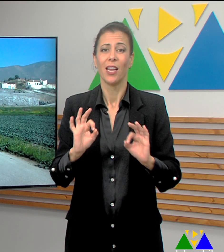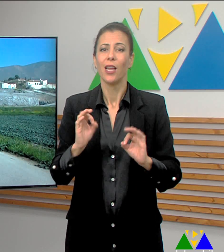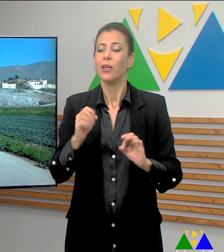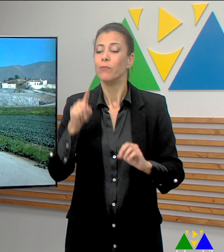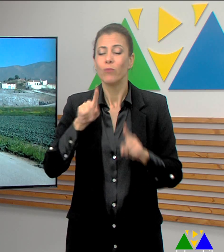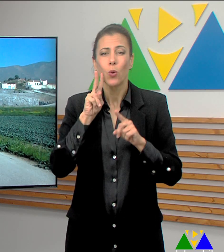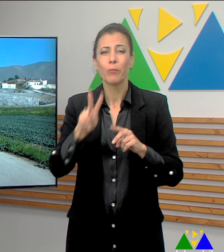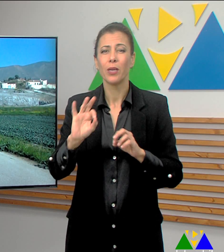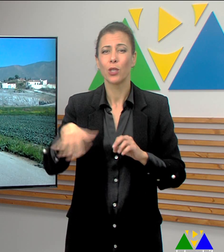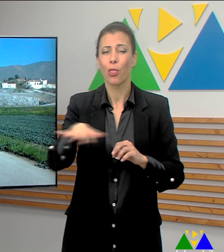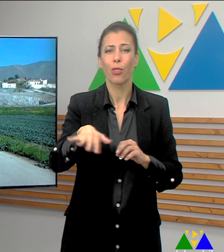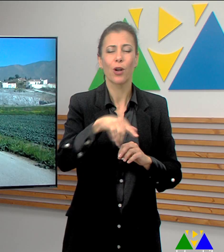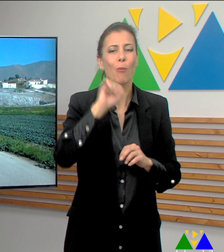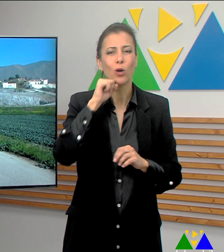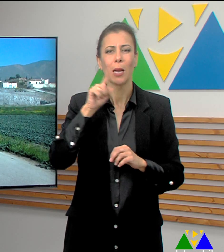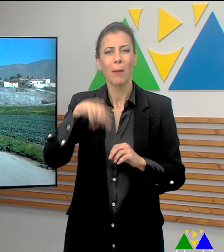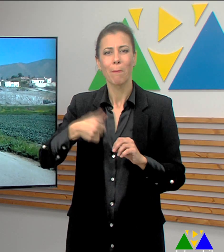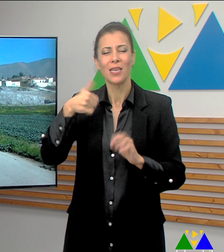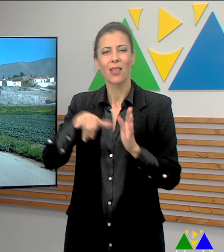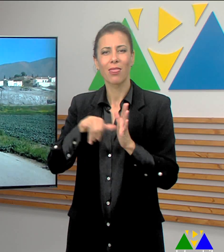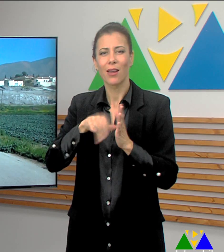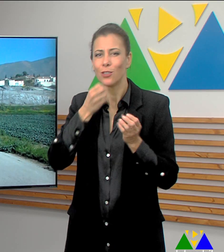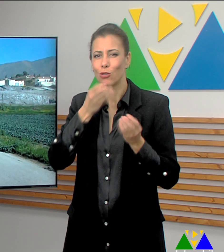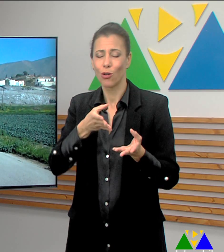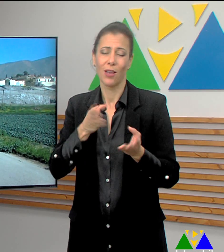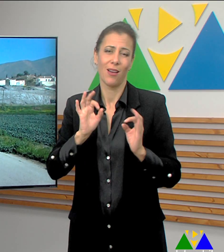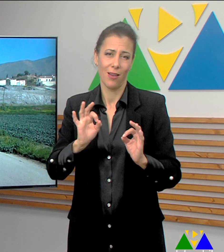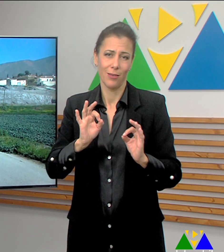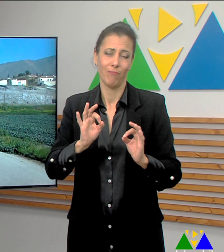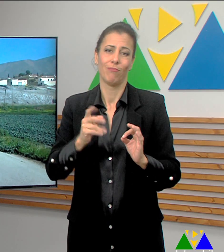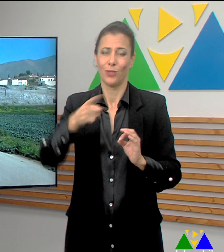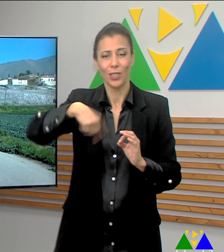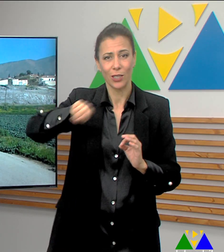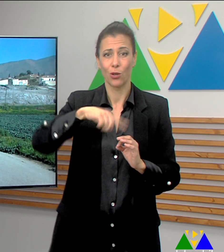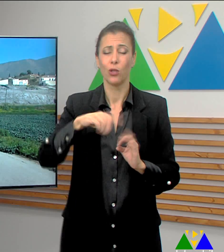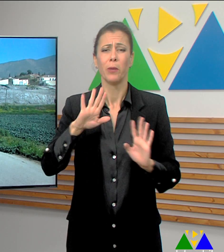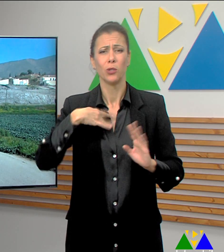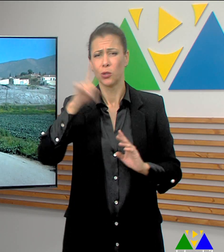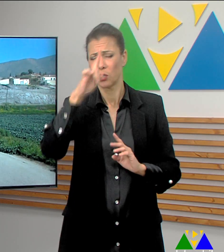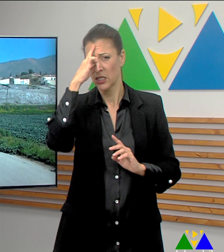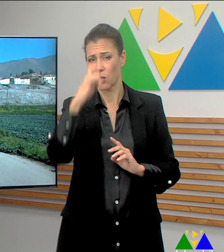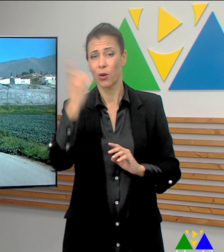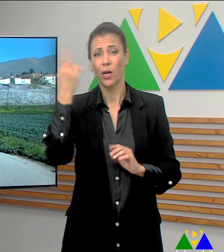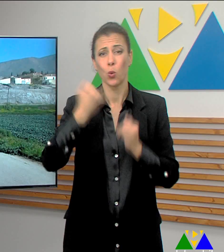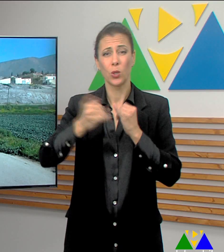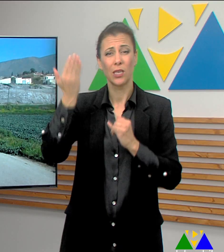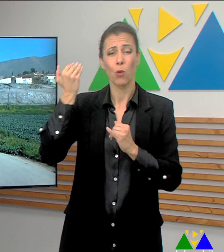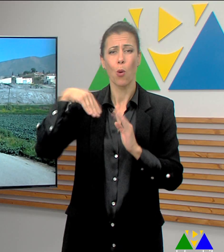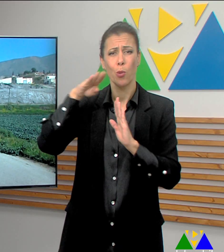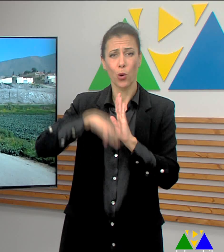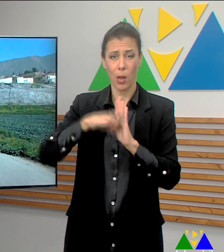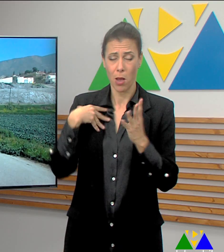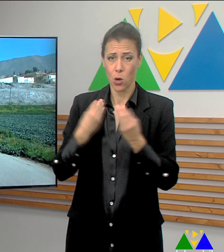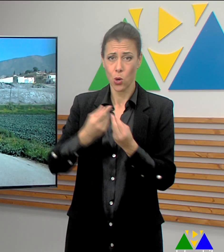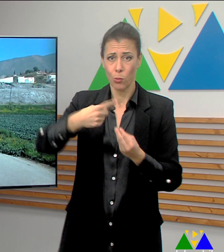Motril y acercarles la historia hasta todos ustedes. No sé si recordarán los últimos programas que hemos estado con ustedes